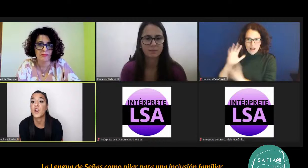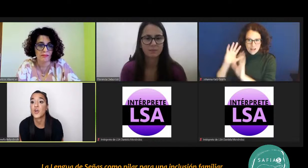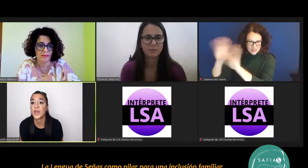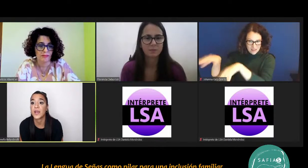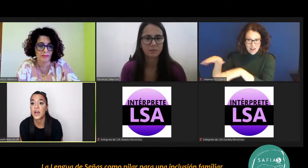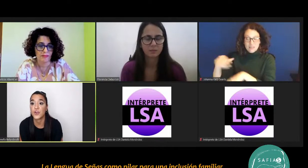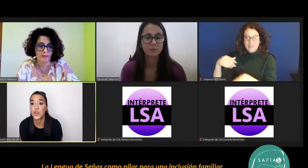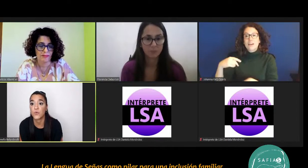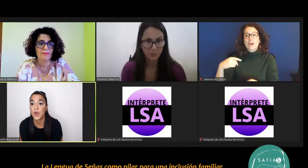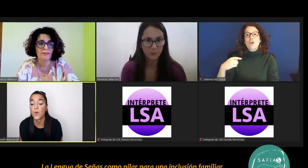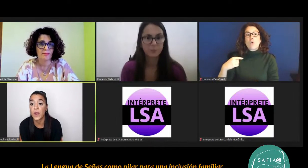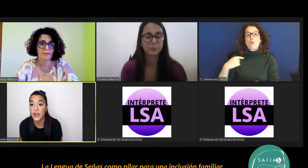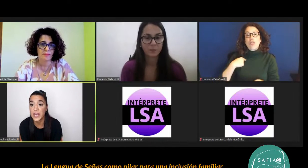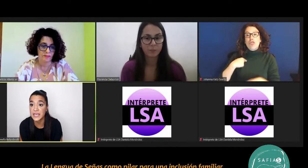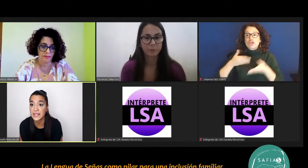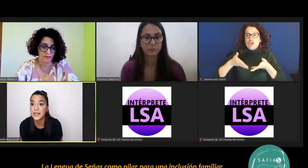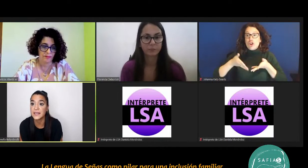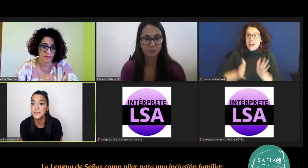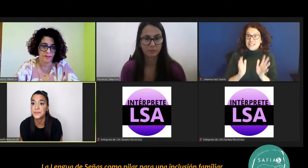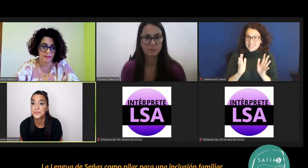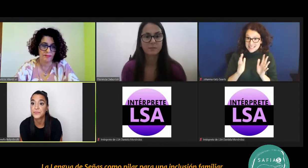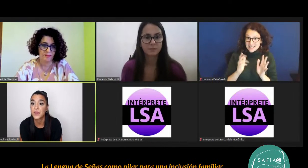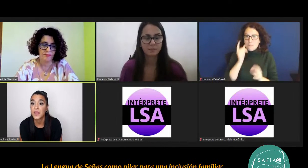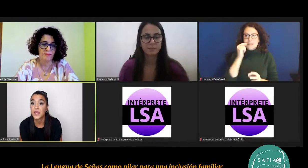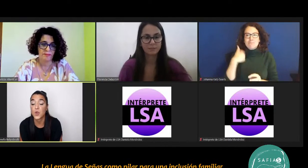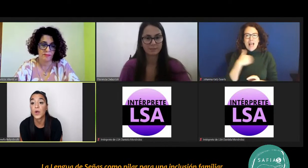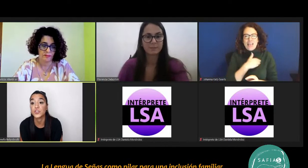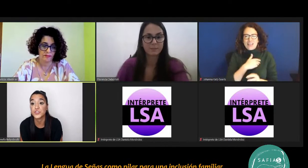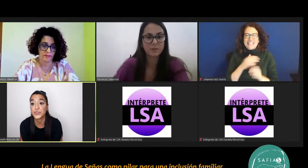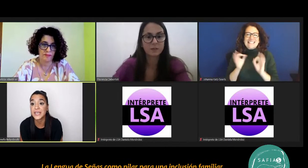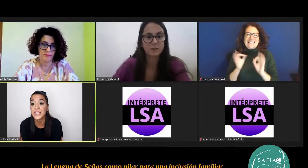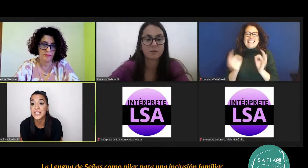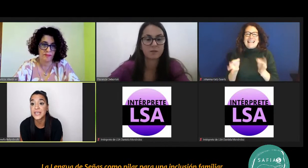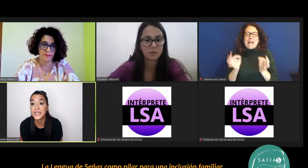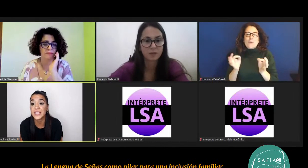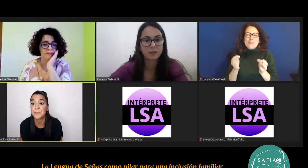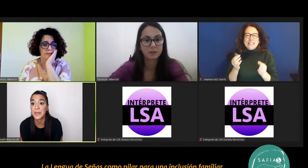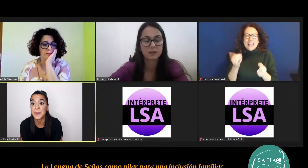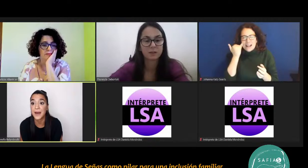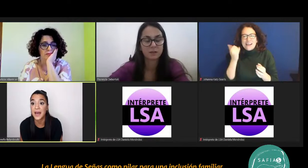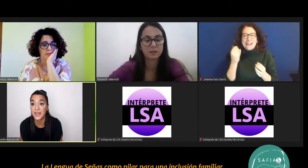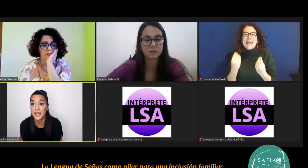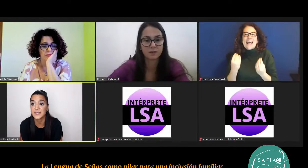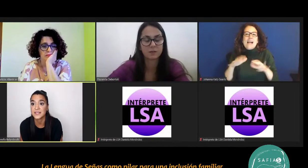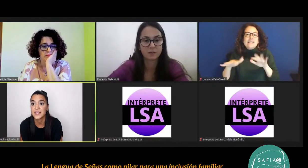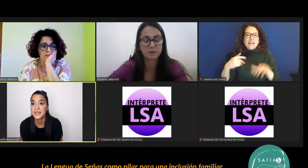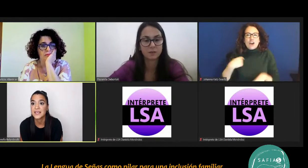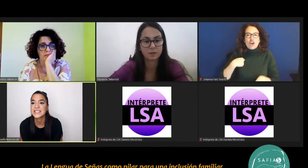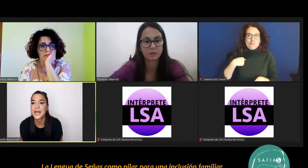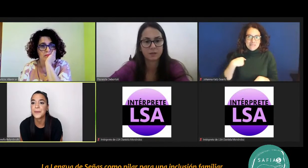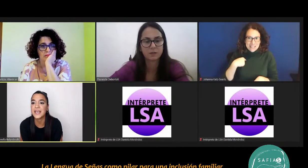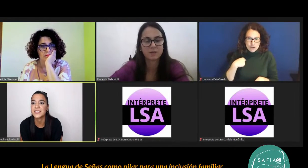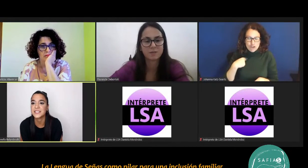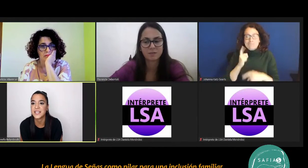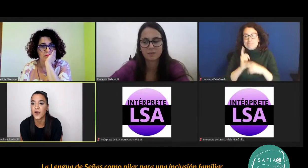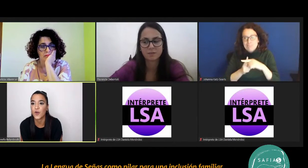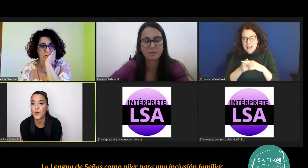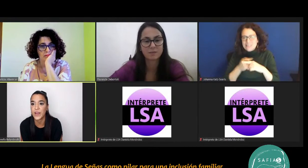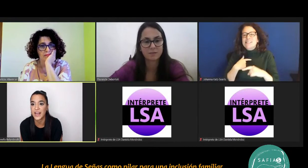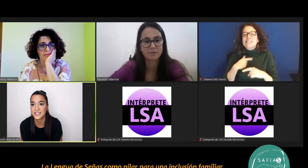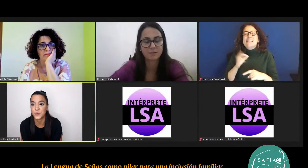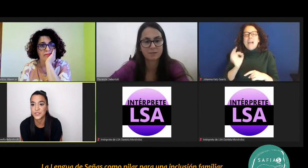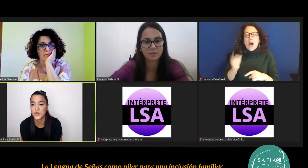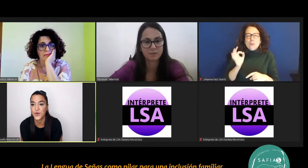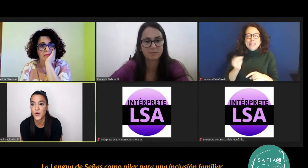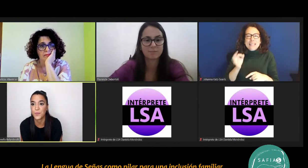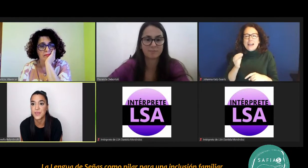mi hermano lo dejaron en una escuela oralista y cuando yo nací, mis padres sabían ya cómo